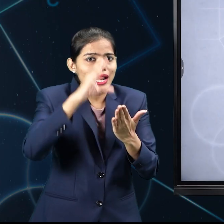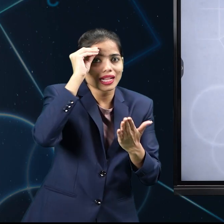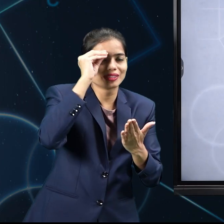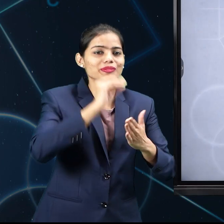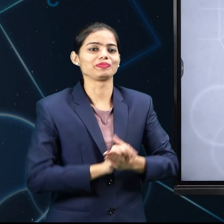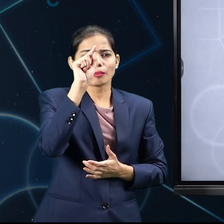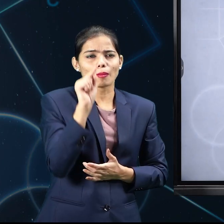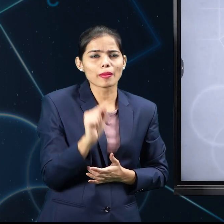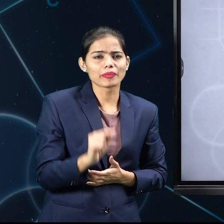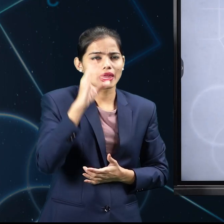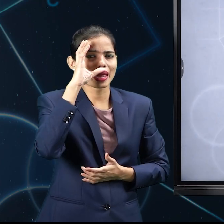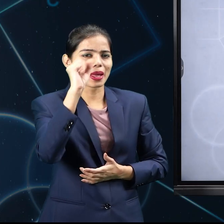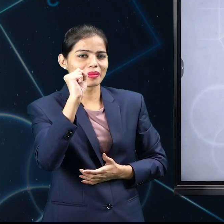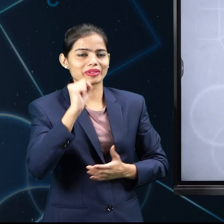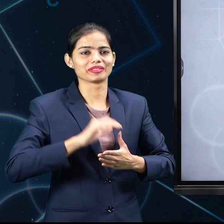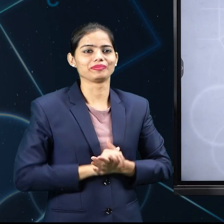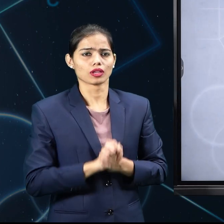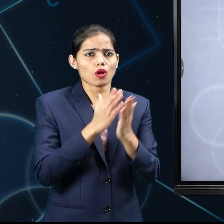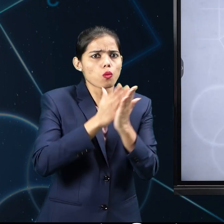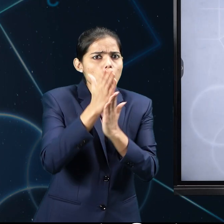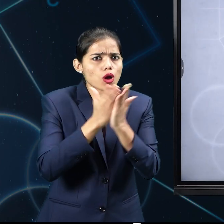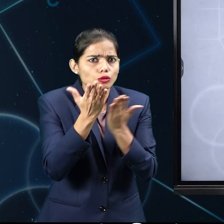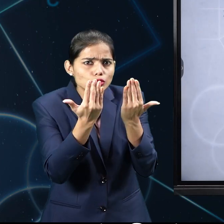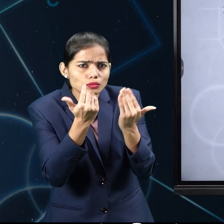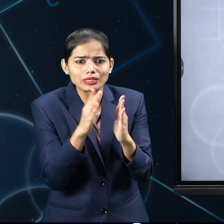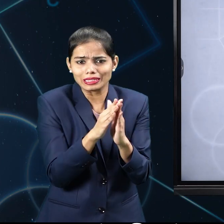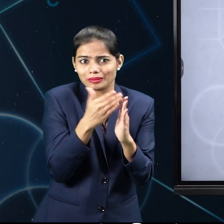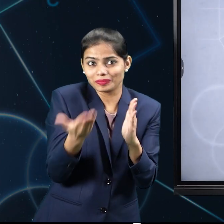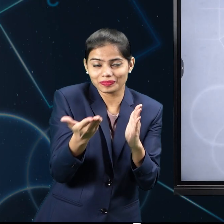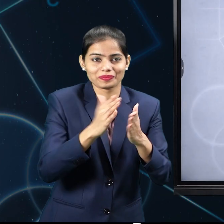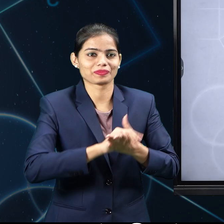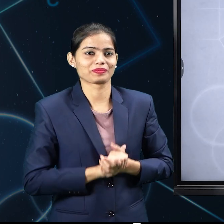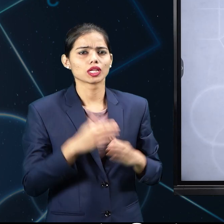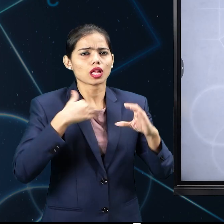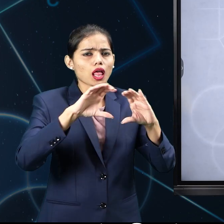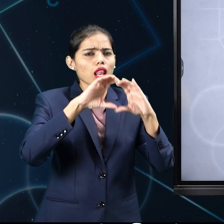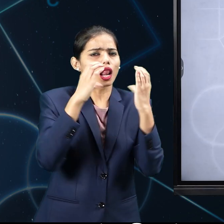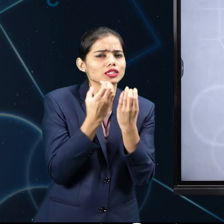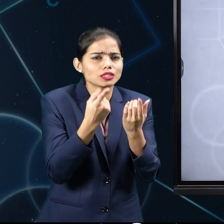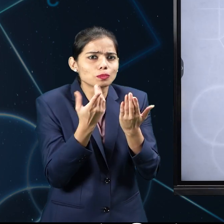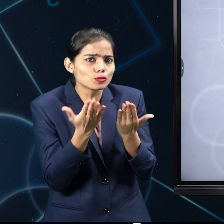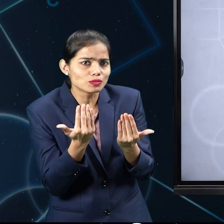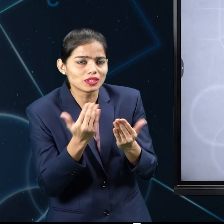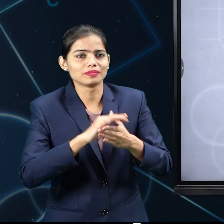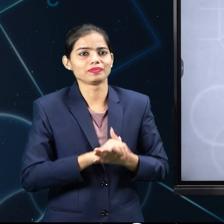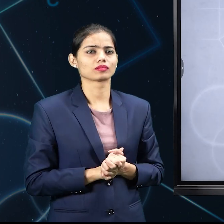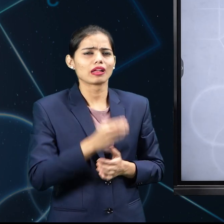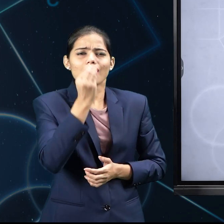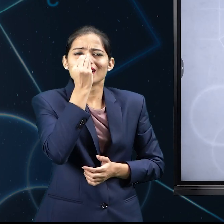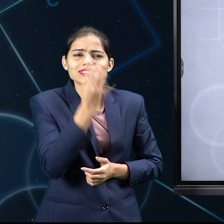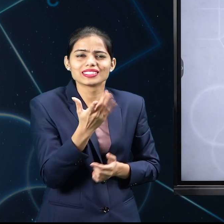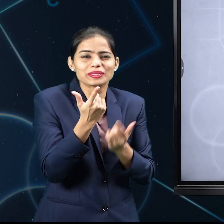सांप्रदायिक संभवता, प्रायोगिक संभवता. सांप्रदायिक संभवता याला सैद्धांतिक दृष्टिकोन असेही म्हणतात.